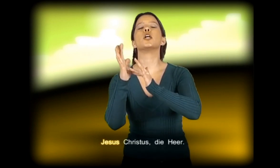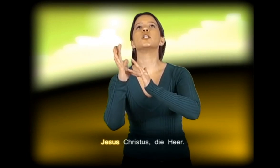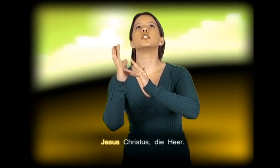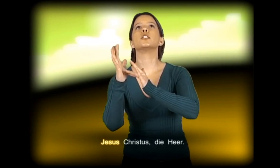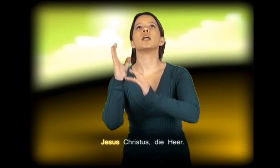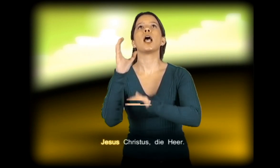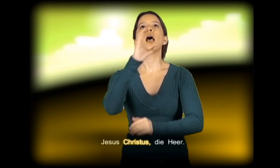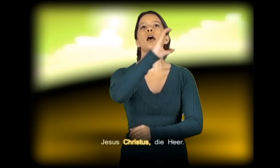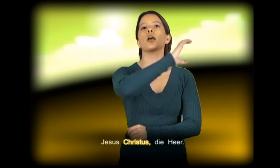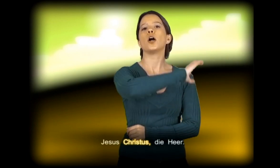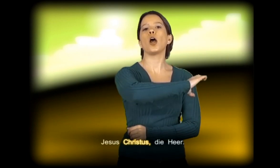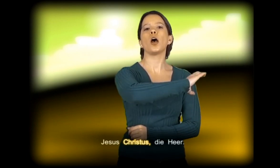Jesus